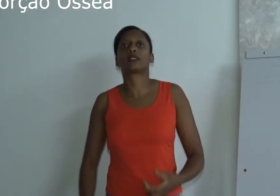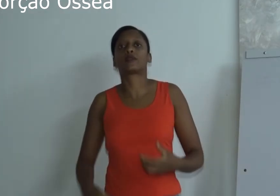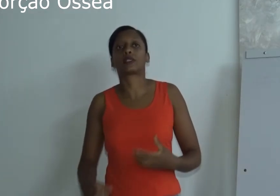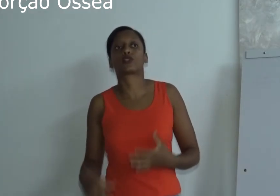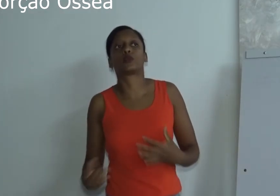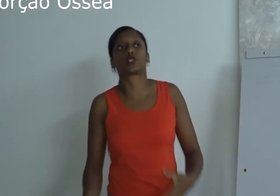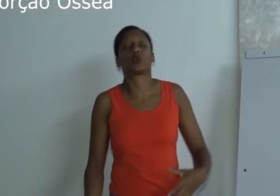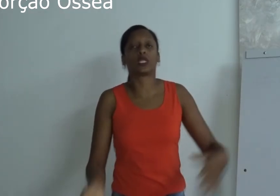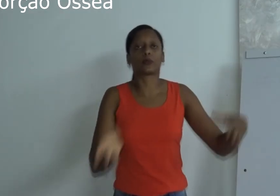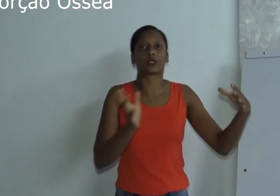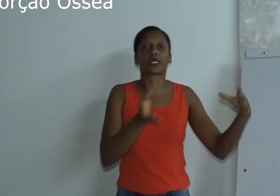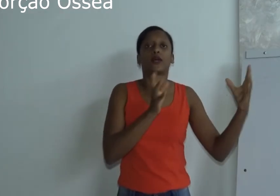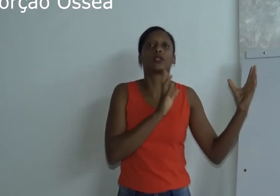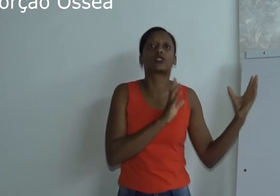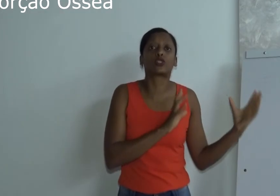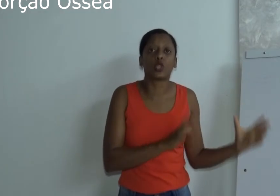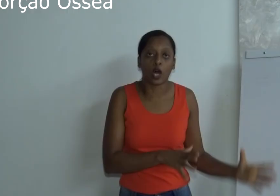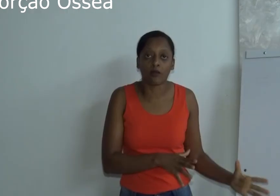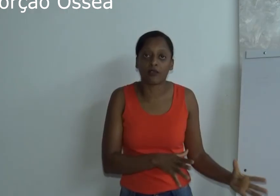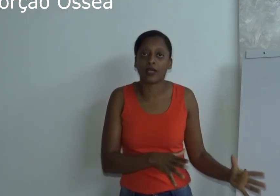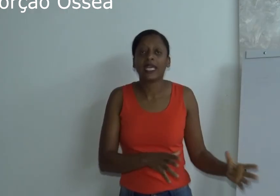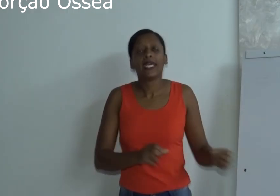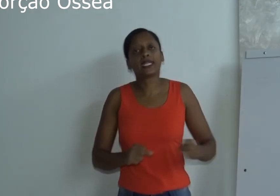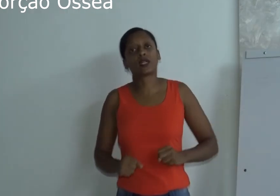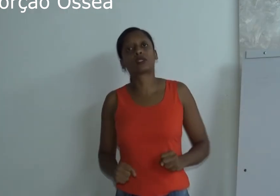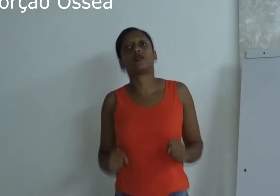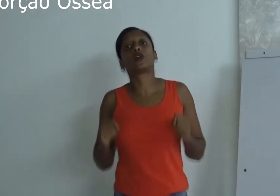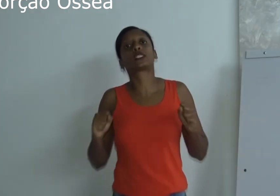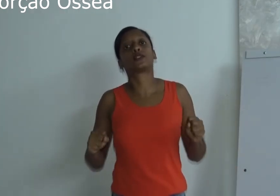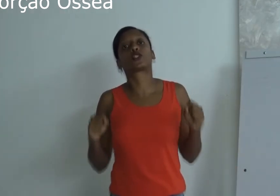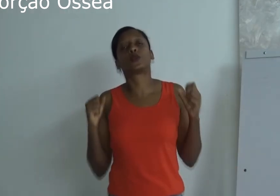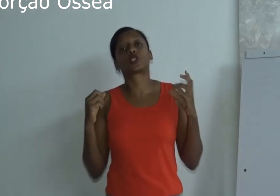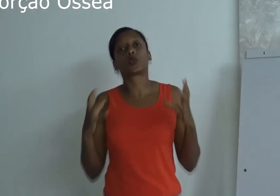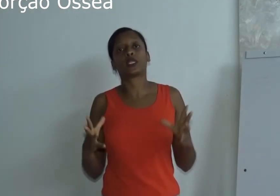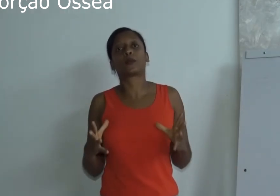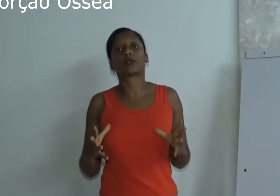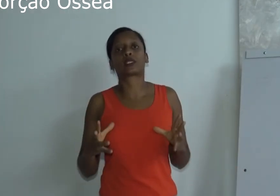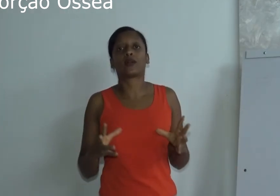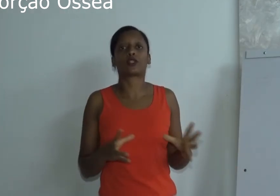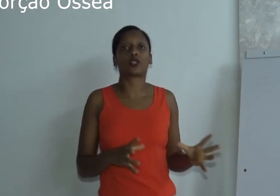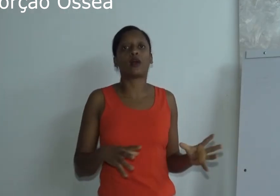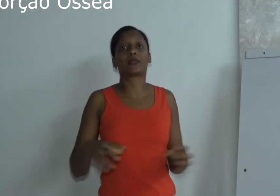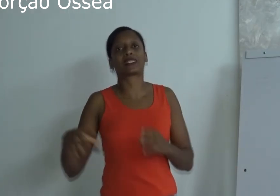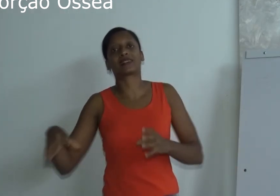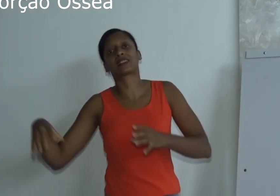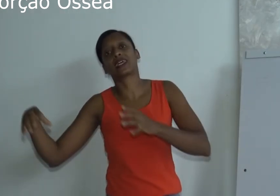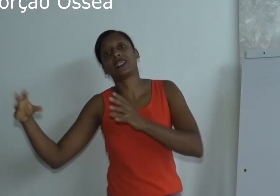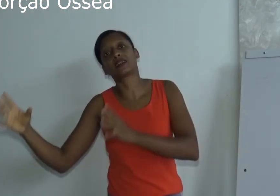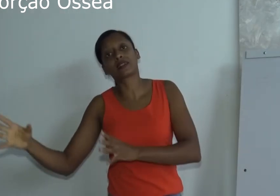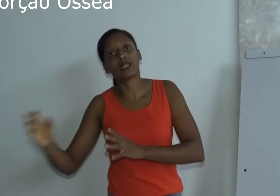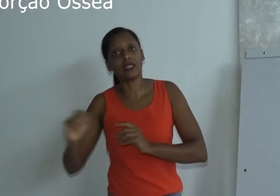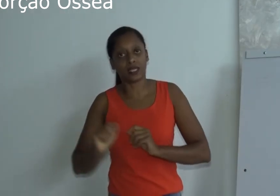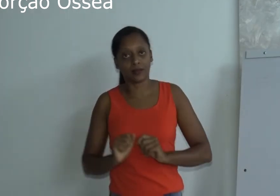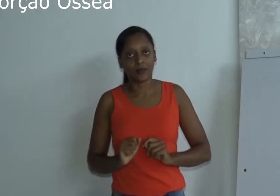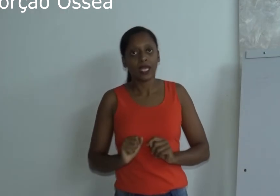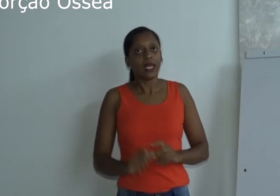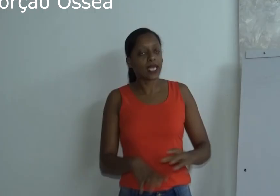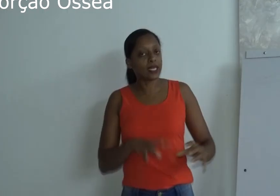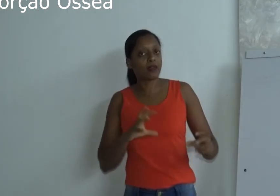vão ser substituídas por células novas. Então, se vão ser substituídas por células novas, precisa sair dali. Quem que